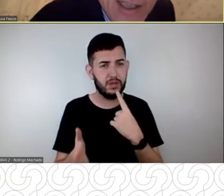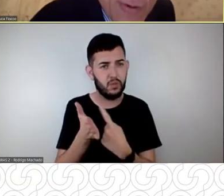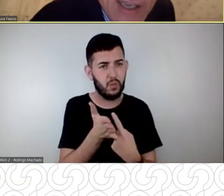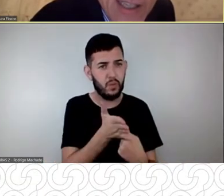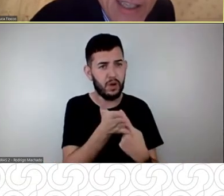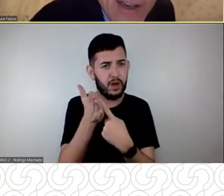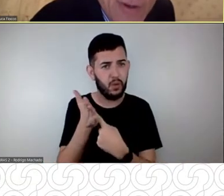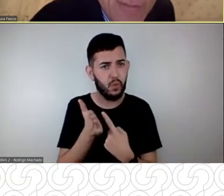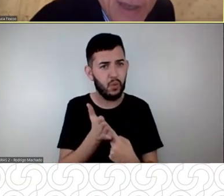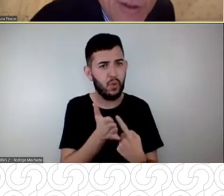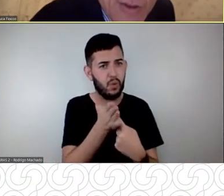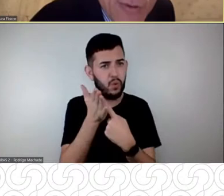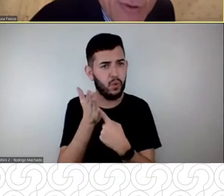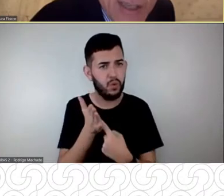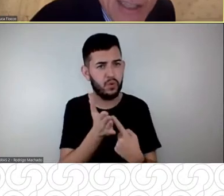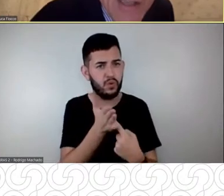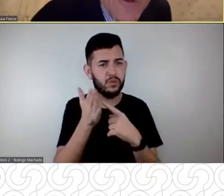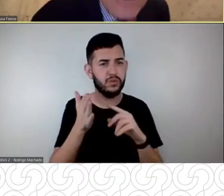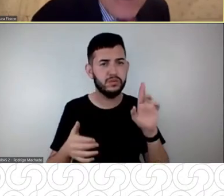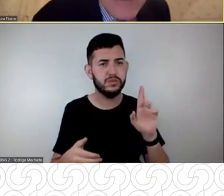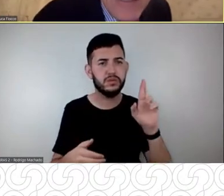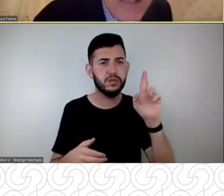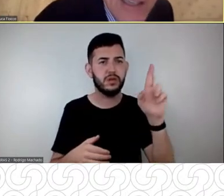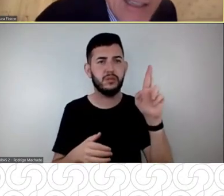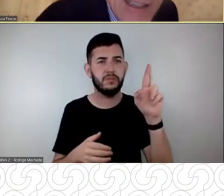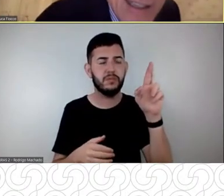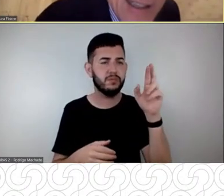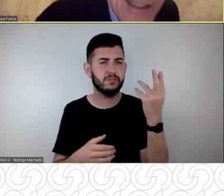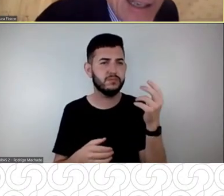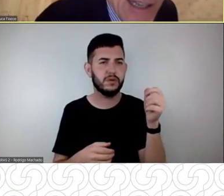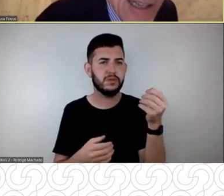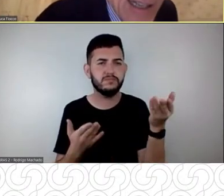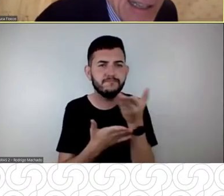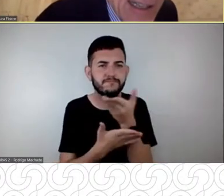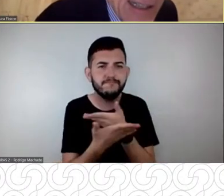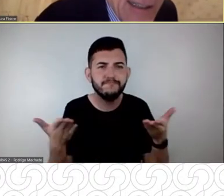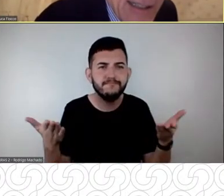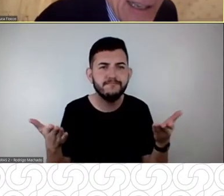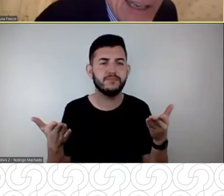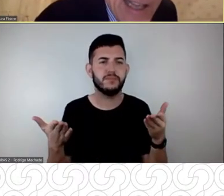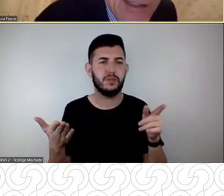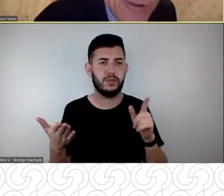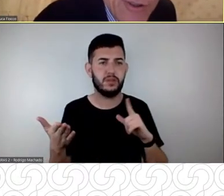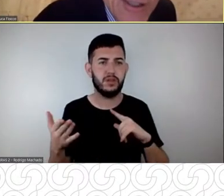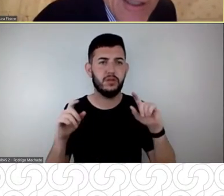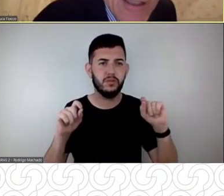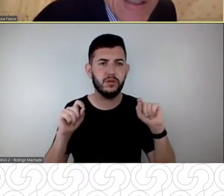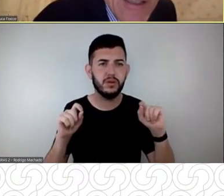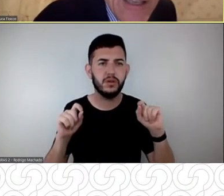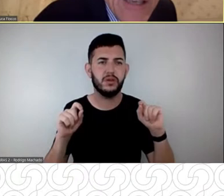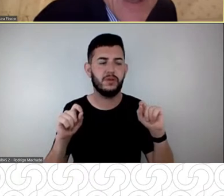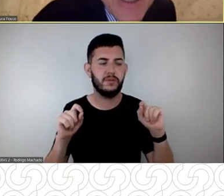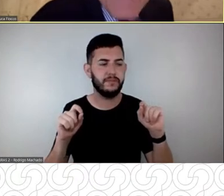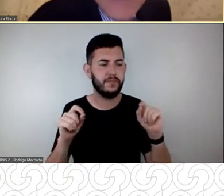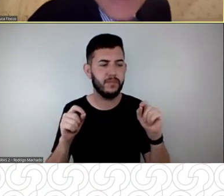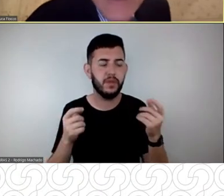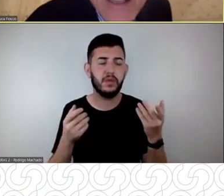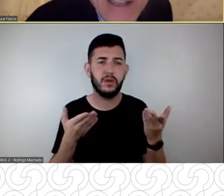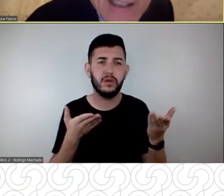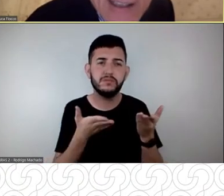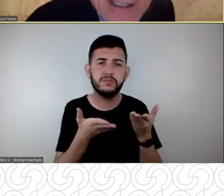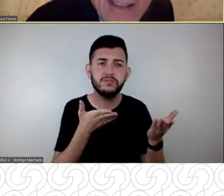Talvez um acordo de neutralização da Ucrânia e